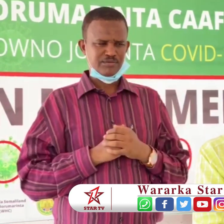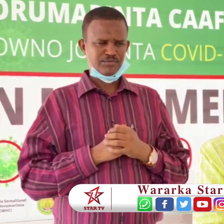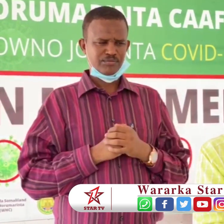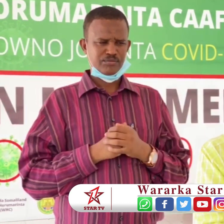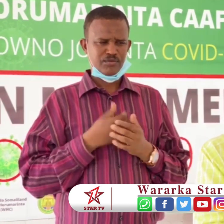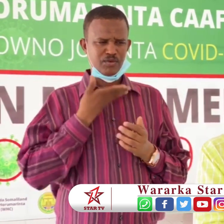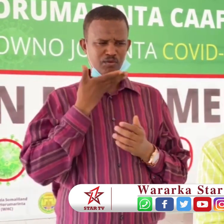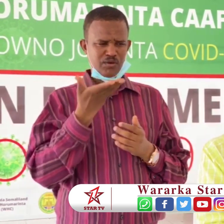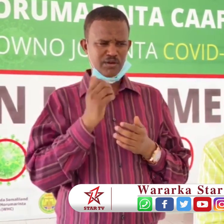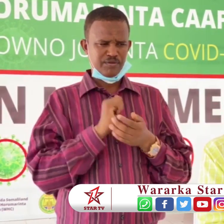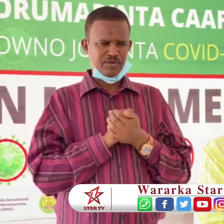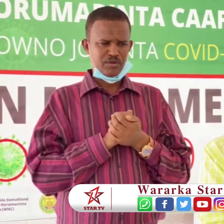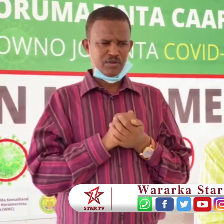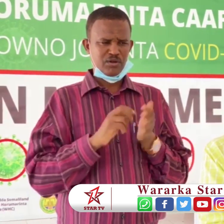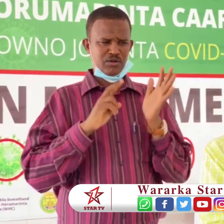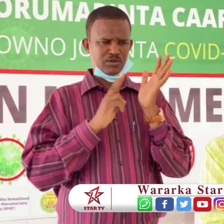iyaduna waxa weeye